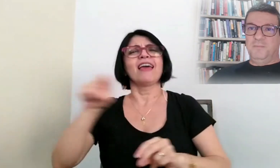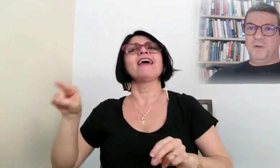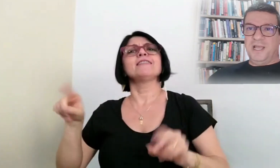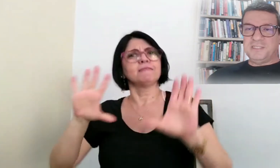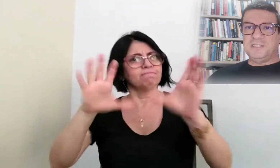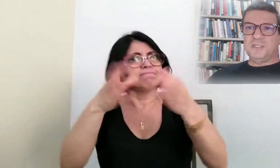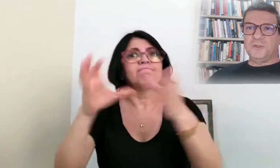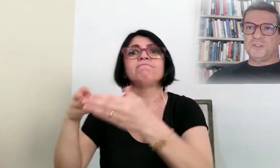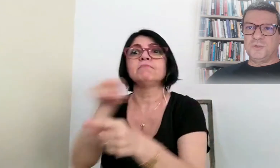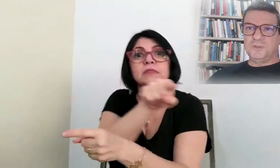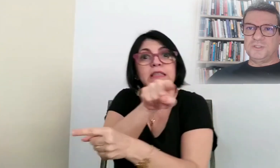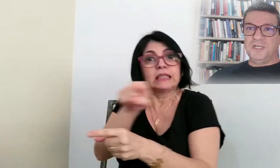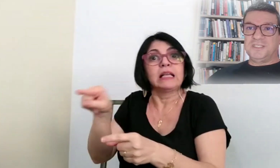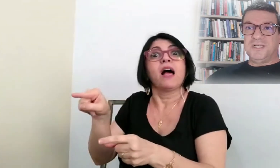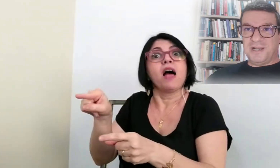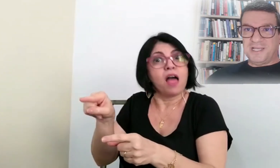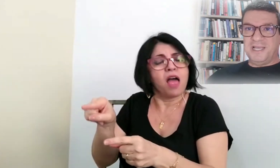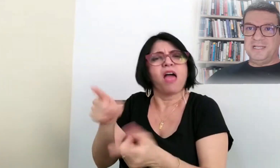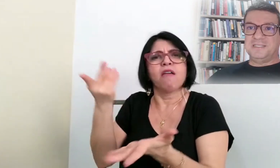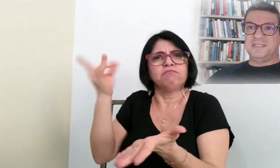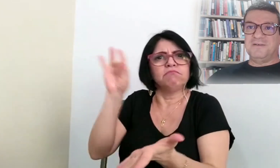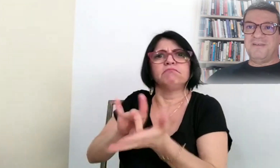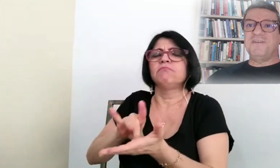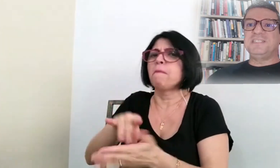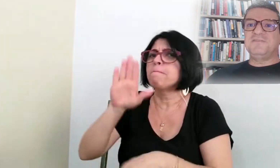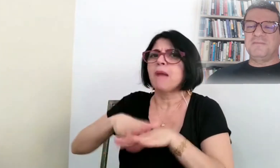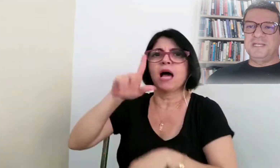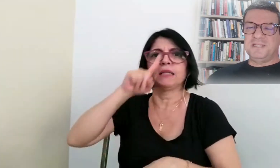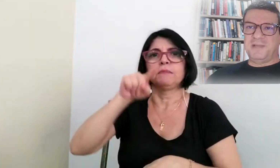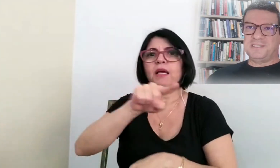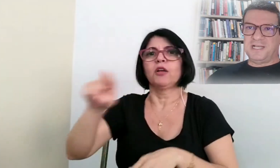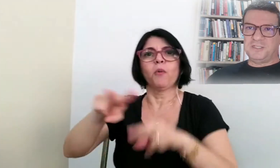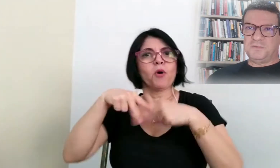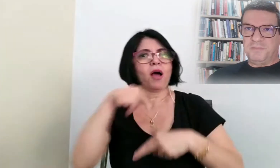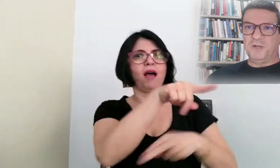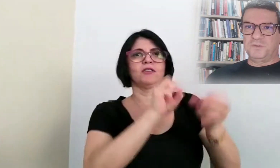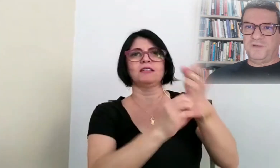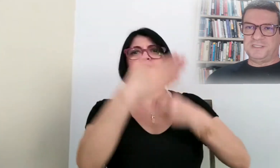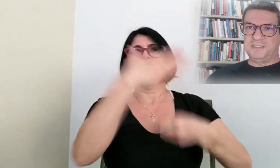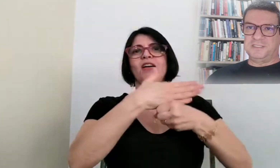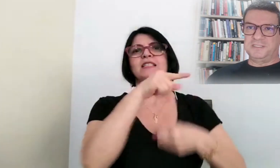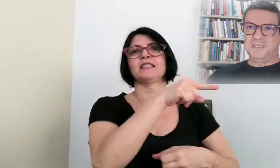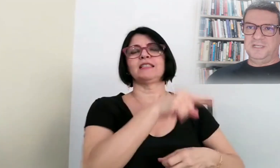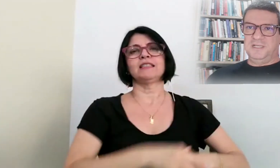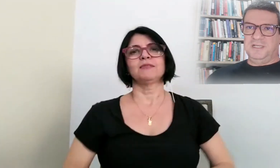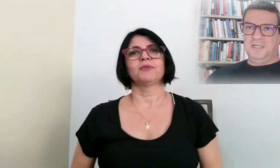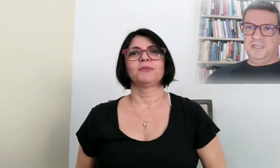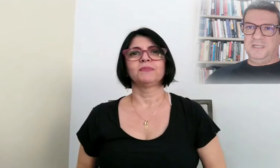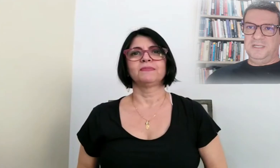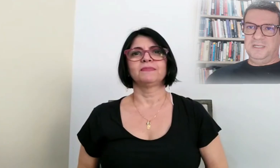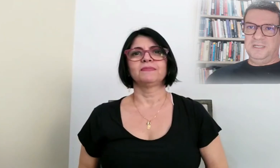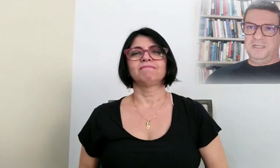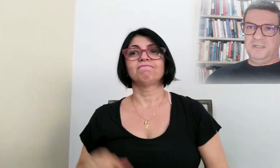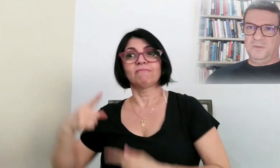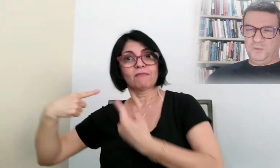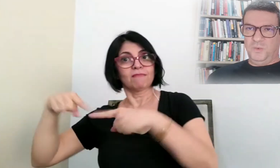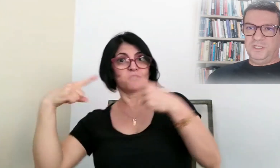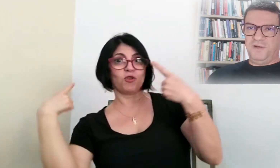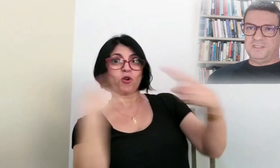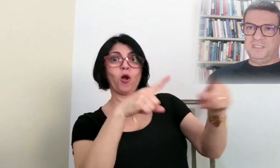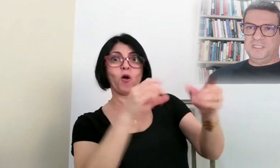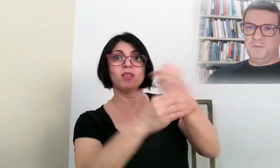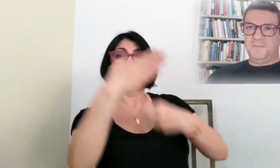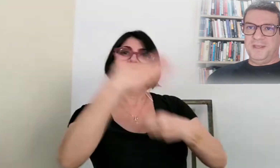deficiência, porque esses setores todos são aqueles que são efetivamente ameaçados pelos fascistas. E